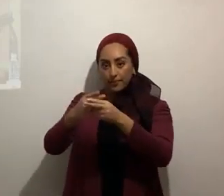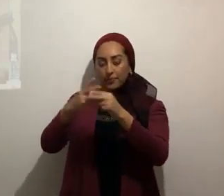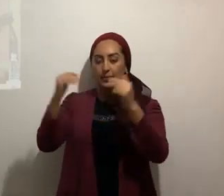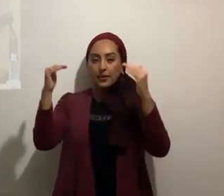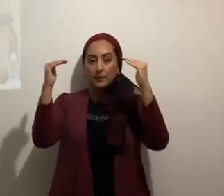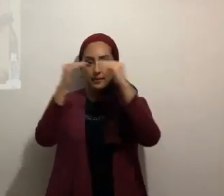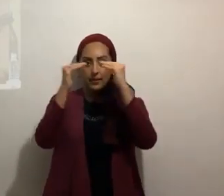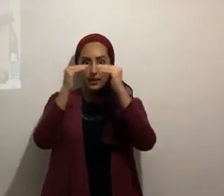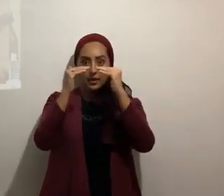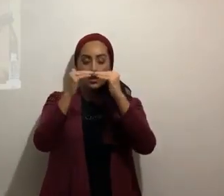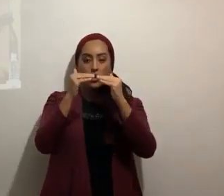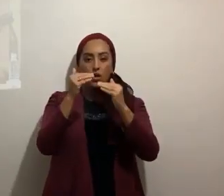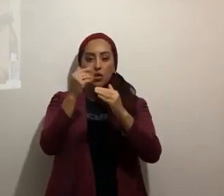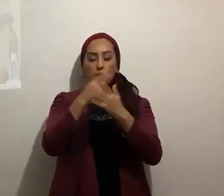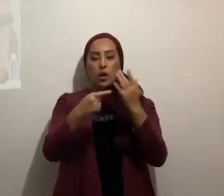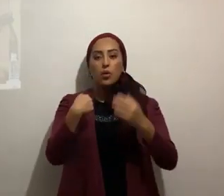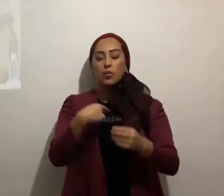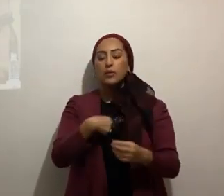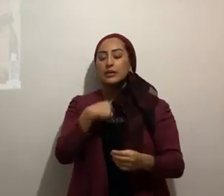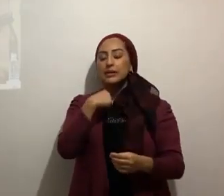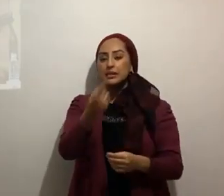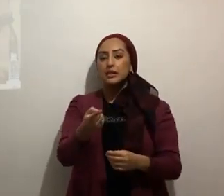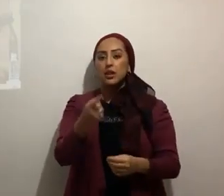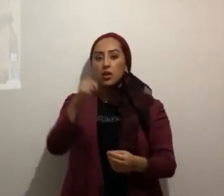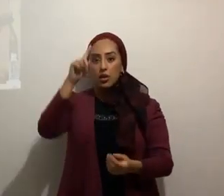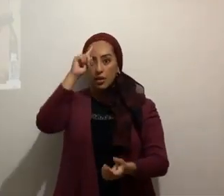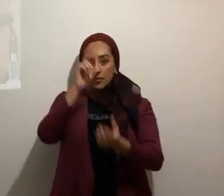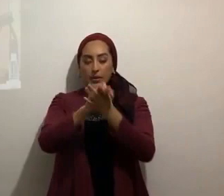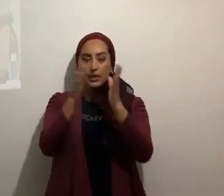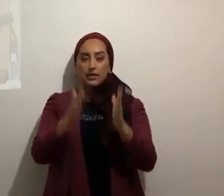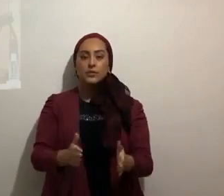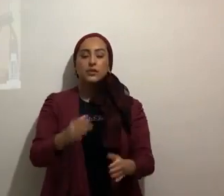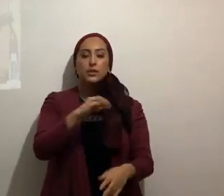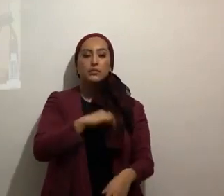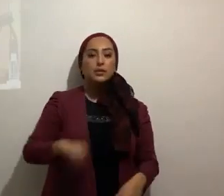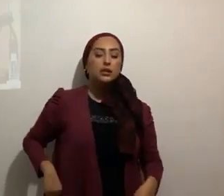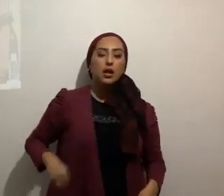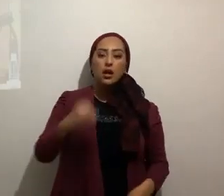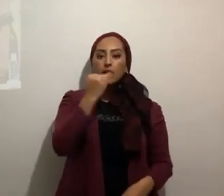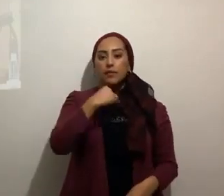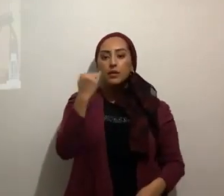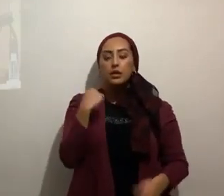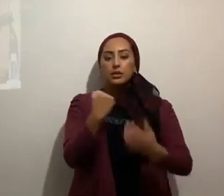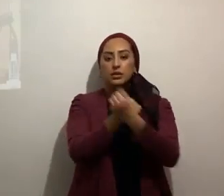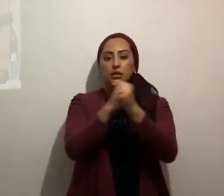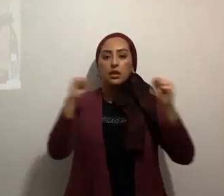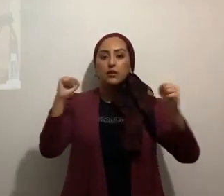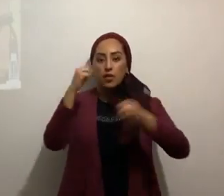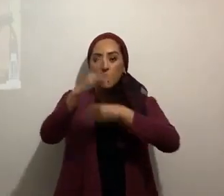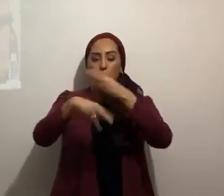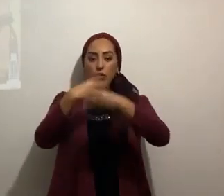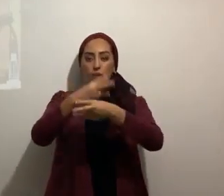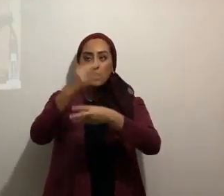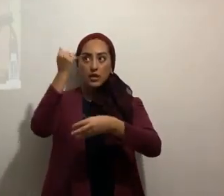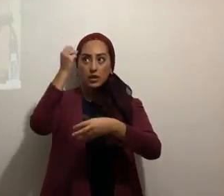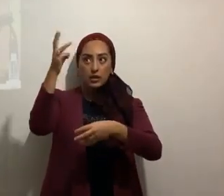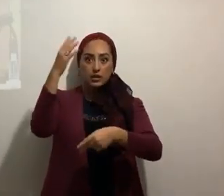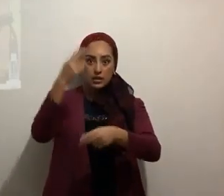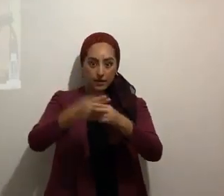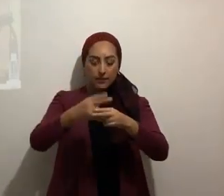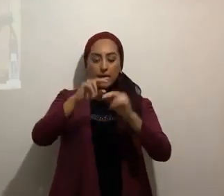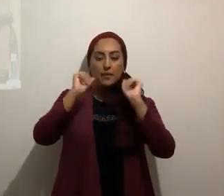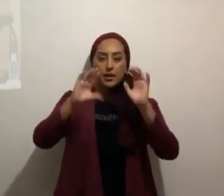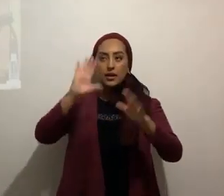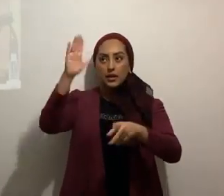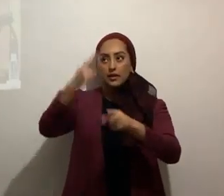de las circunstancias de lo que decimos y afirmamos ser. Creyentes en el Mesías de Israel, Salvador del mundo, Yahshua es su nombre, bendito es Él por